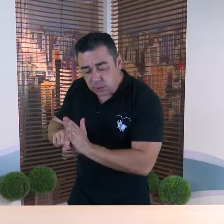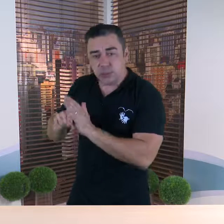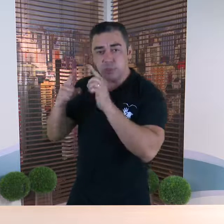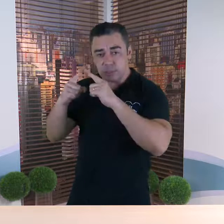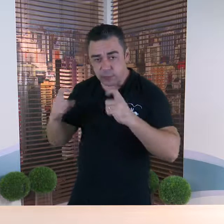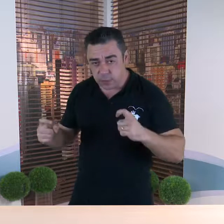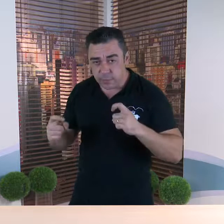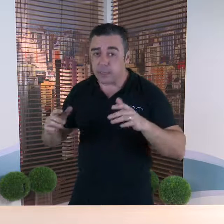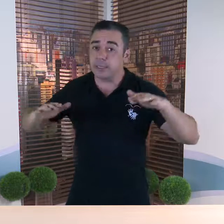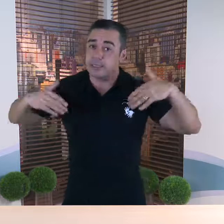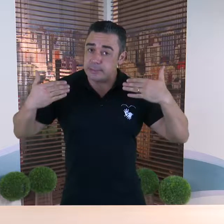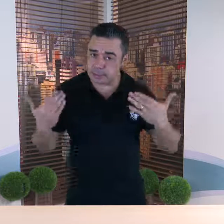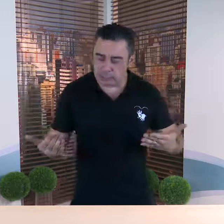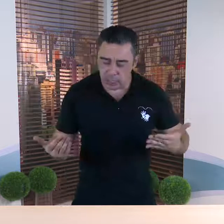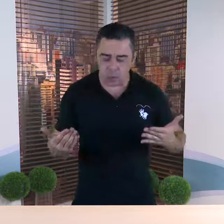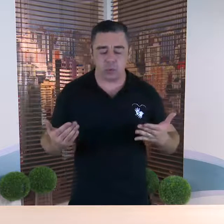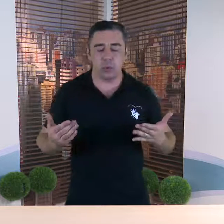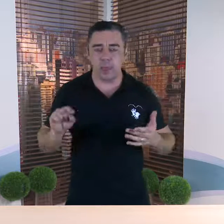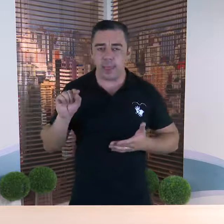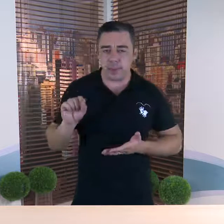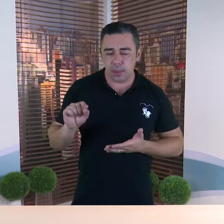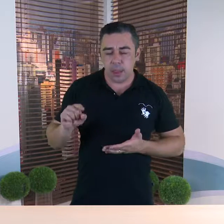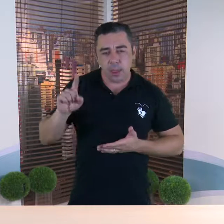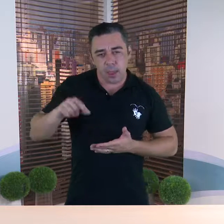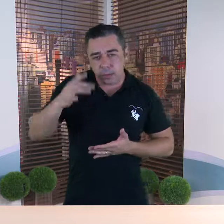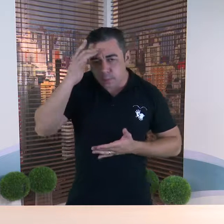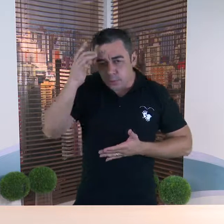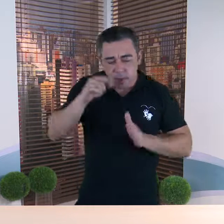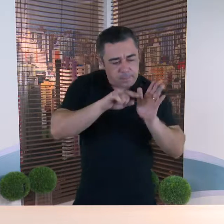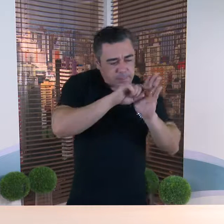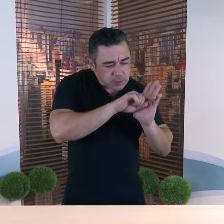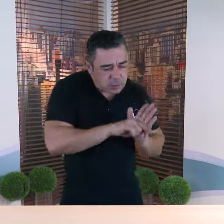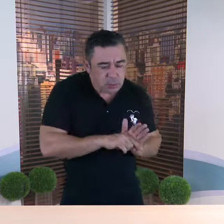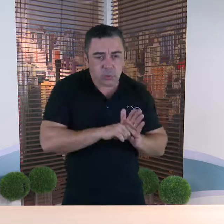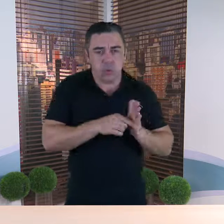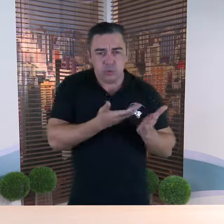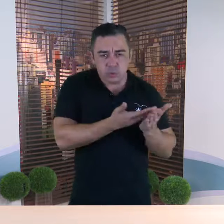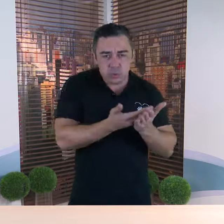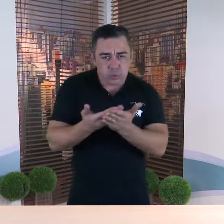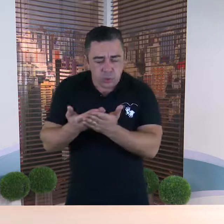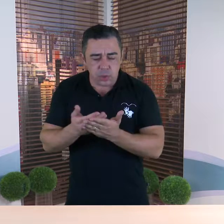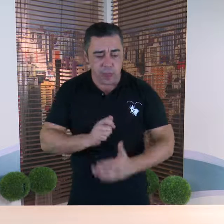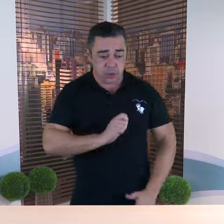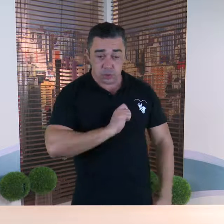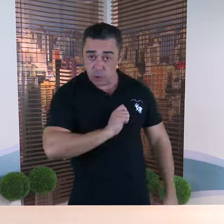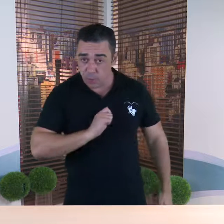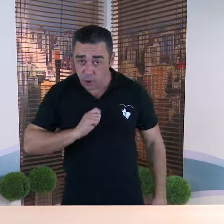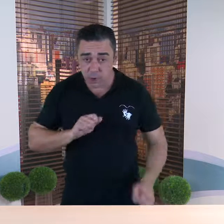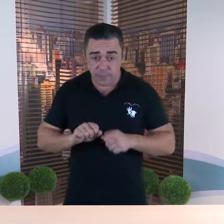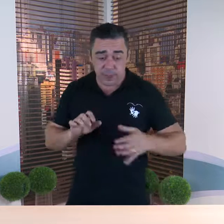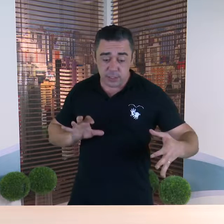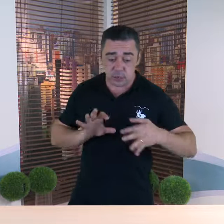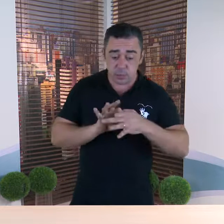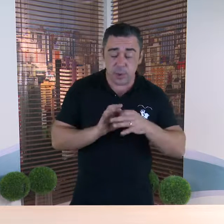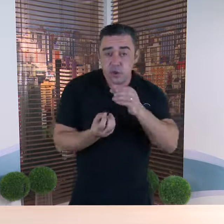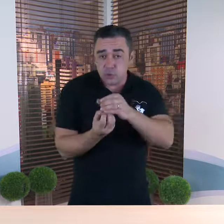lógico-científico. Dentro desse contexto, os historiadores, antropólogos, etc., associam